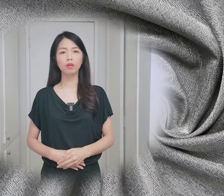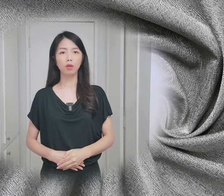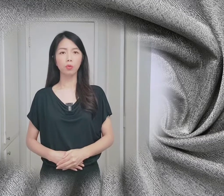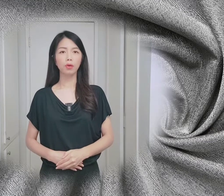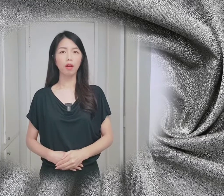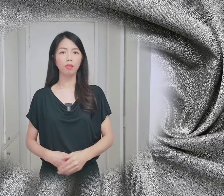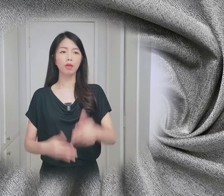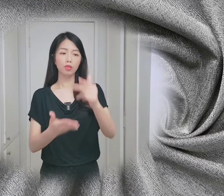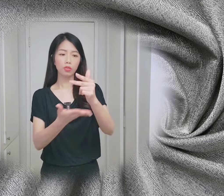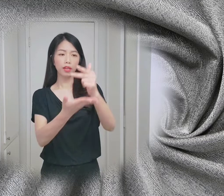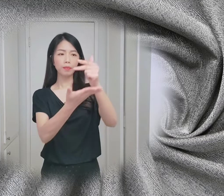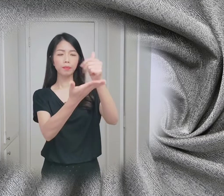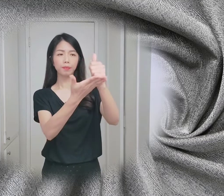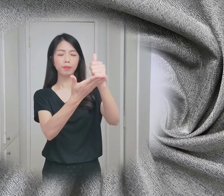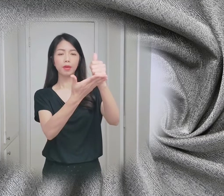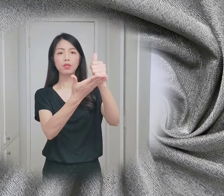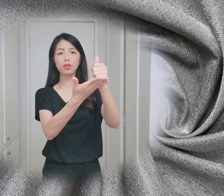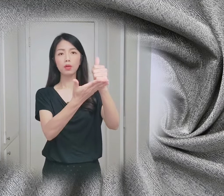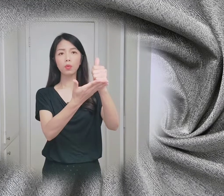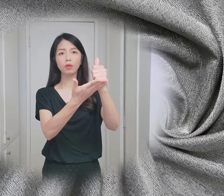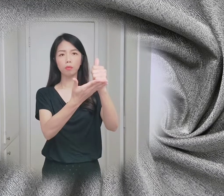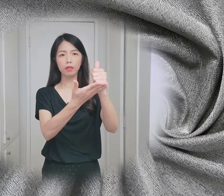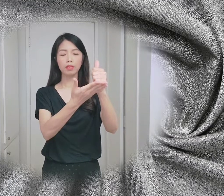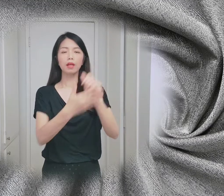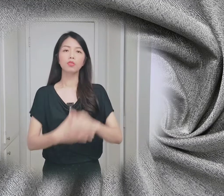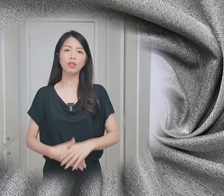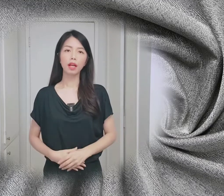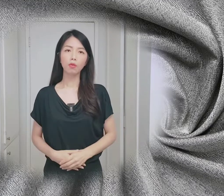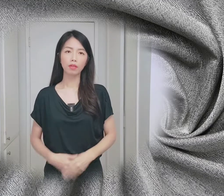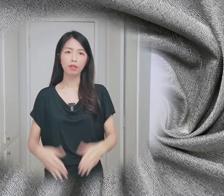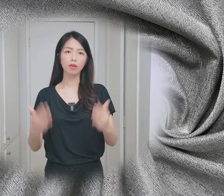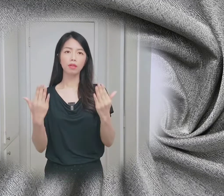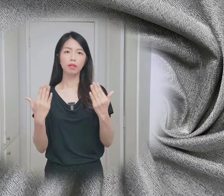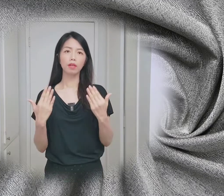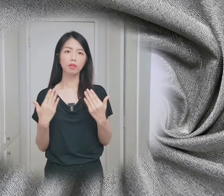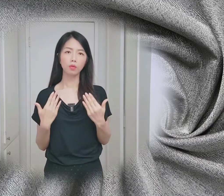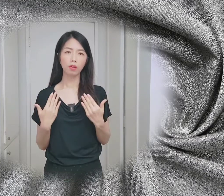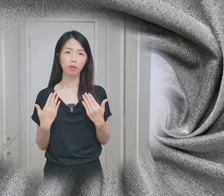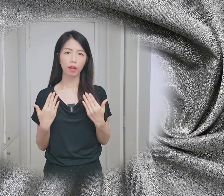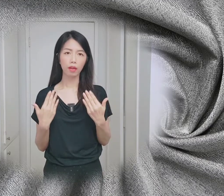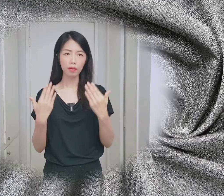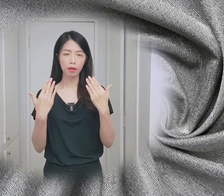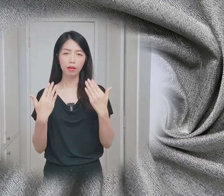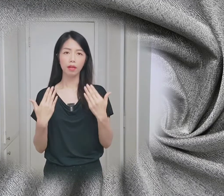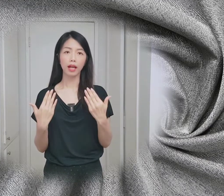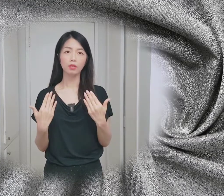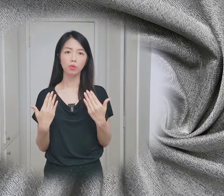뜻의 주어를 넣어줬고요. 주님, 쉴 곳 없는, 쉬다라고 한 뜻의 수어는 손을